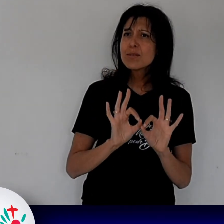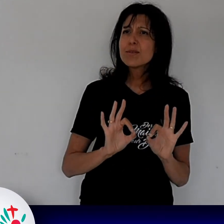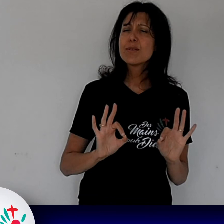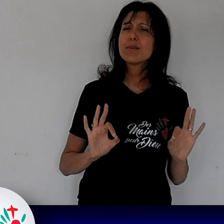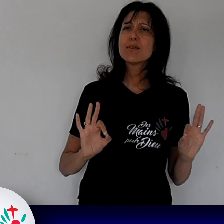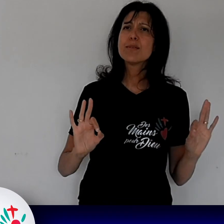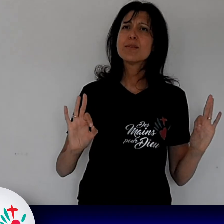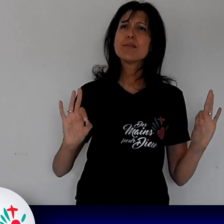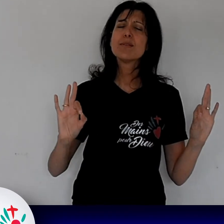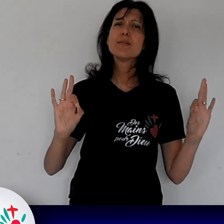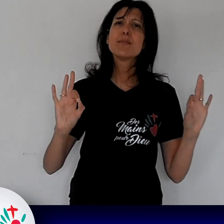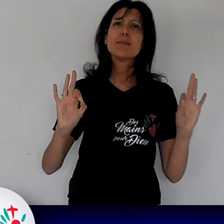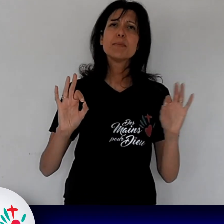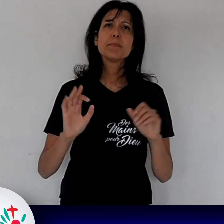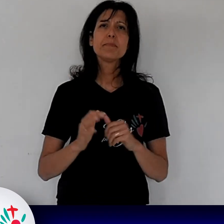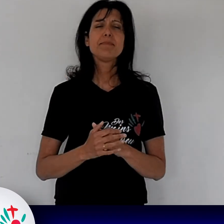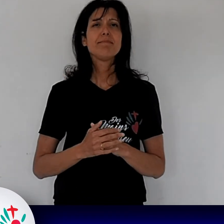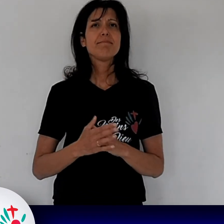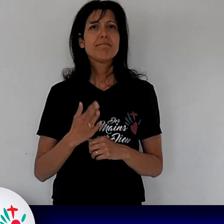craindre.